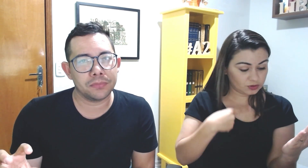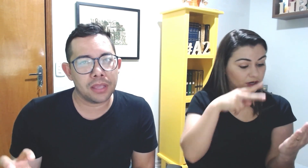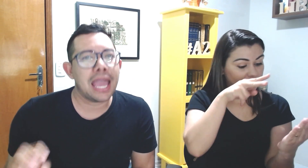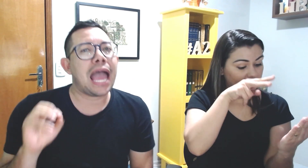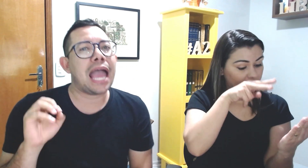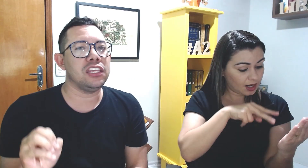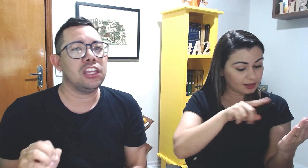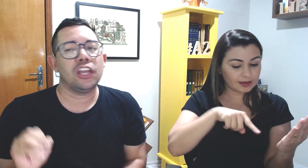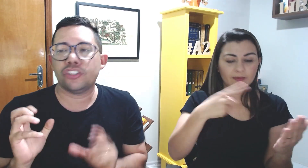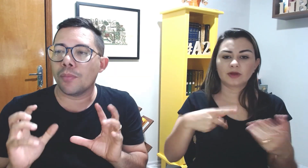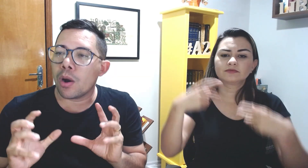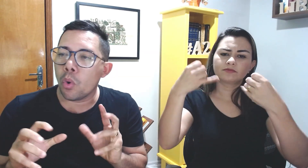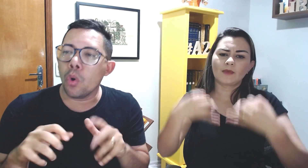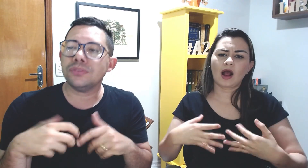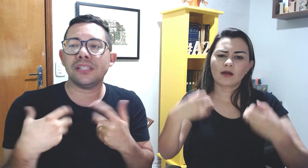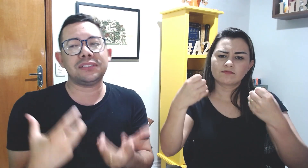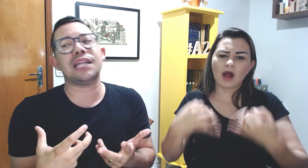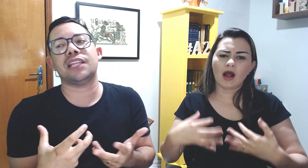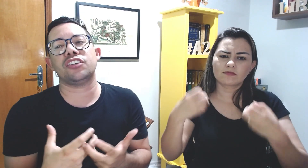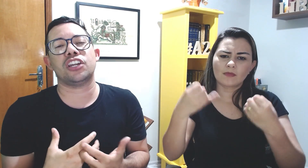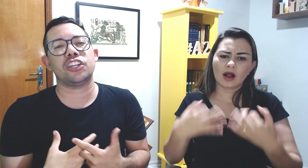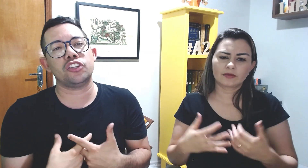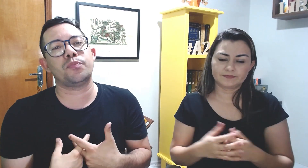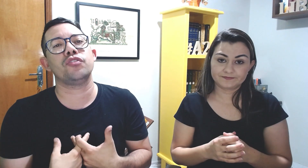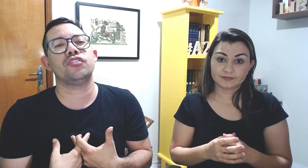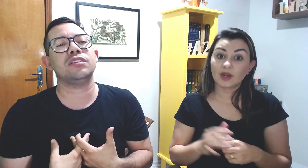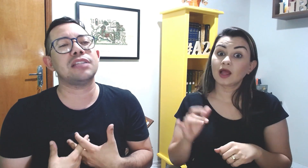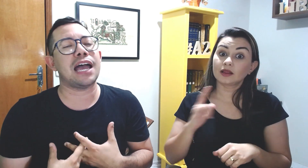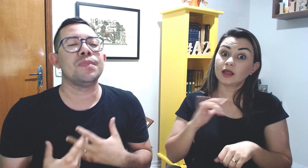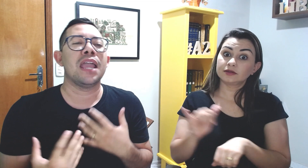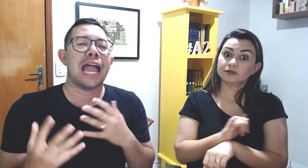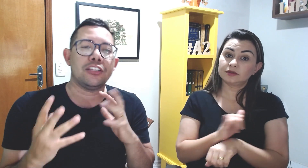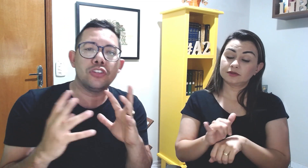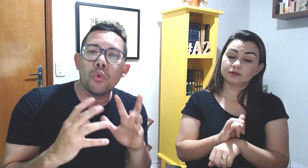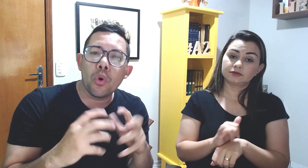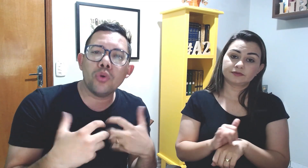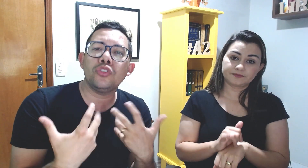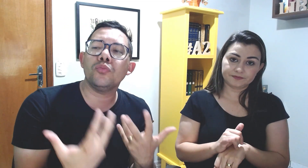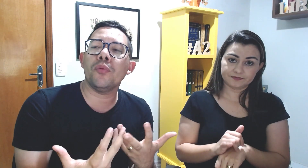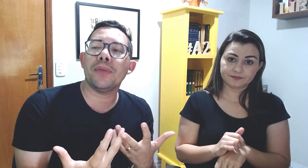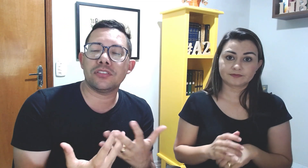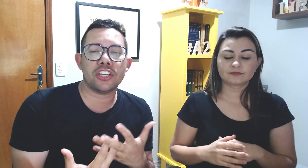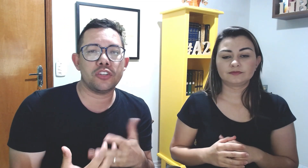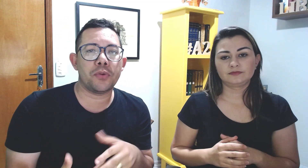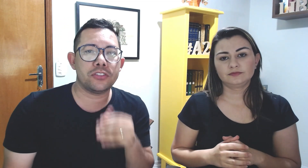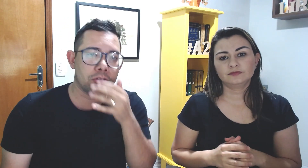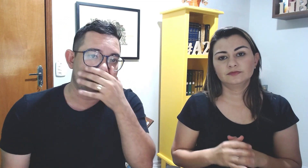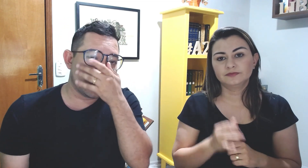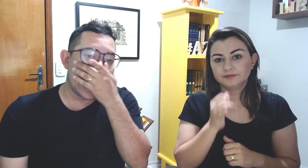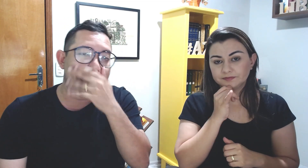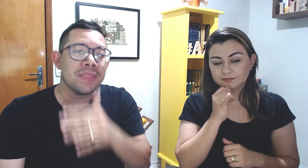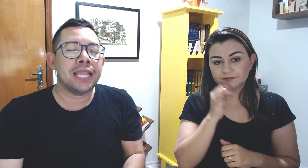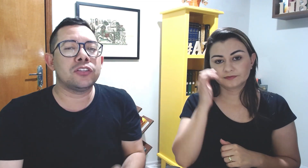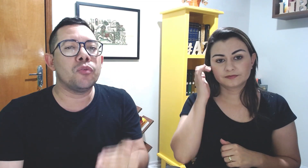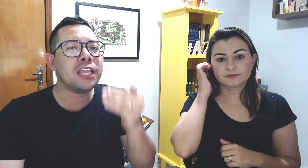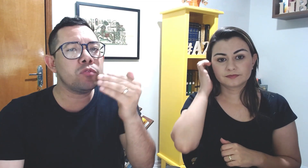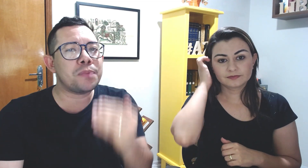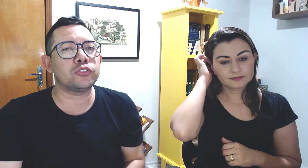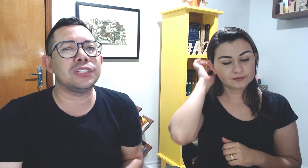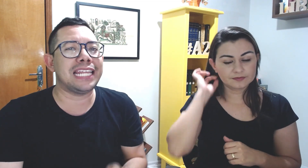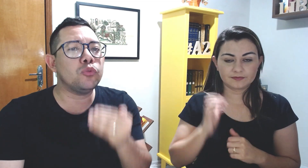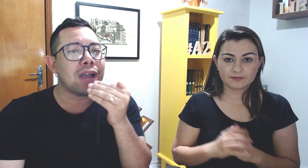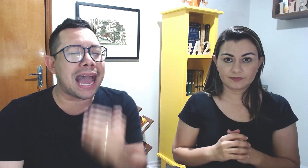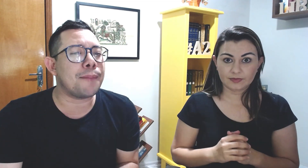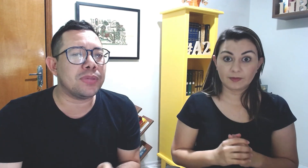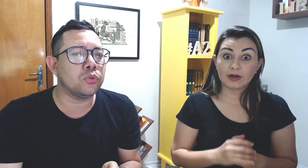depois. Aí já é uma outra estratégia que a gente pode utilizar. Aí são outros momentos que a gente pode se organizar. Então, mesmo o